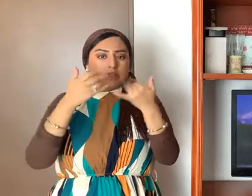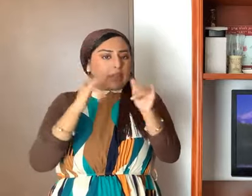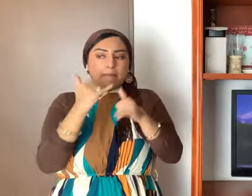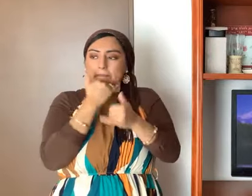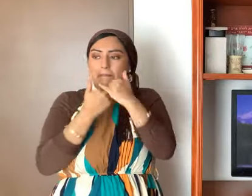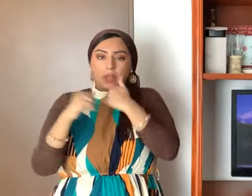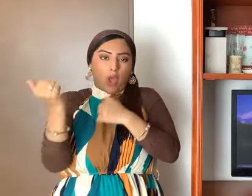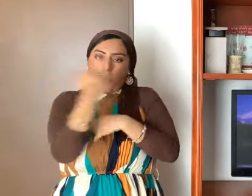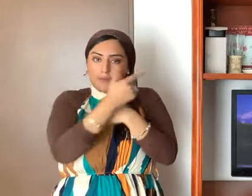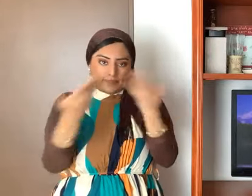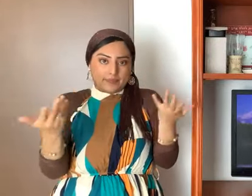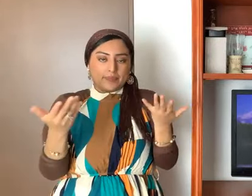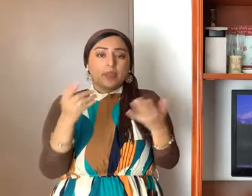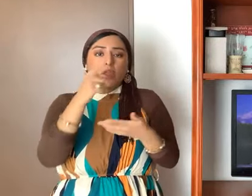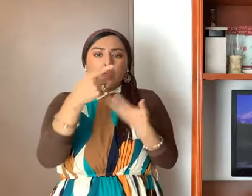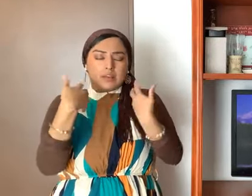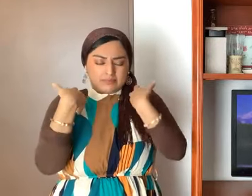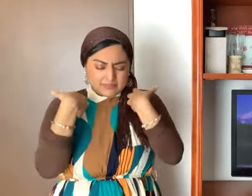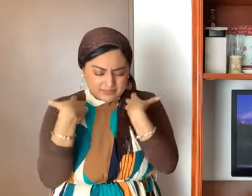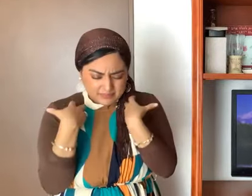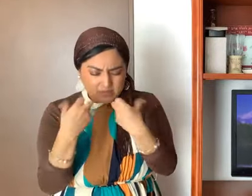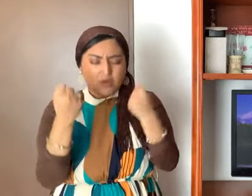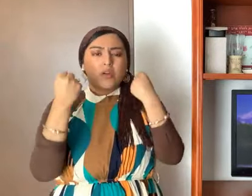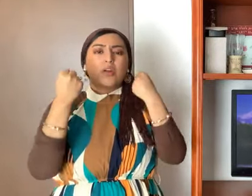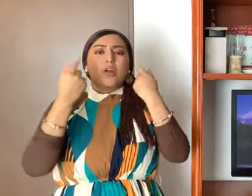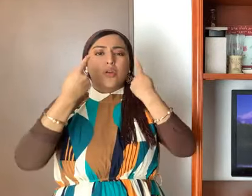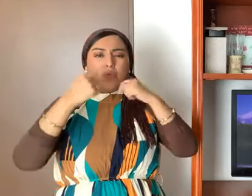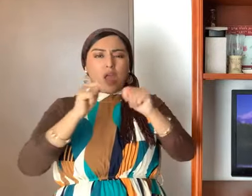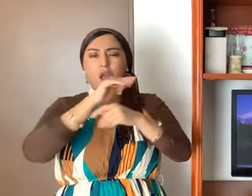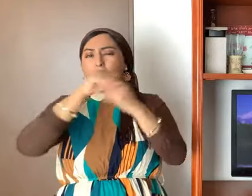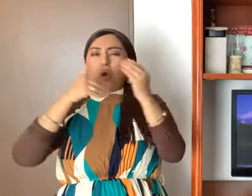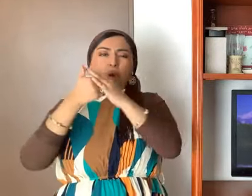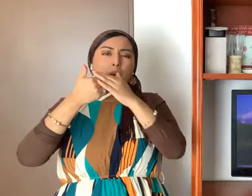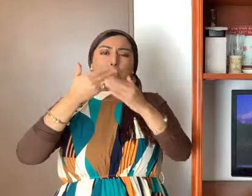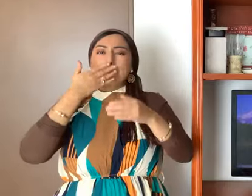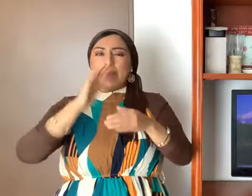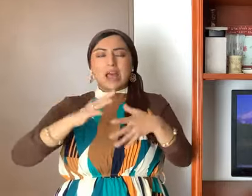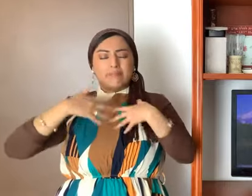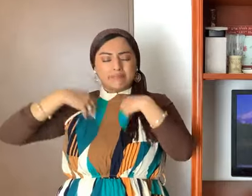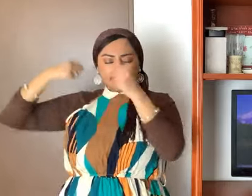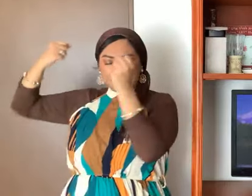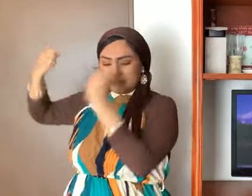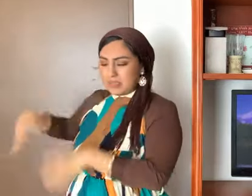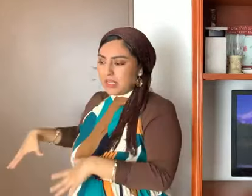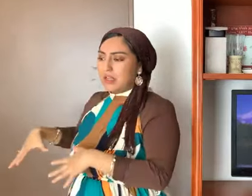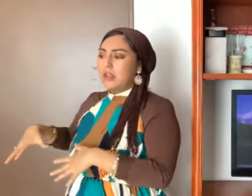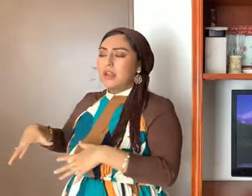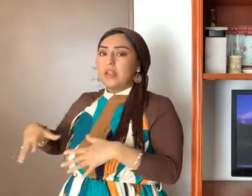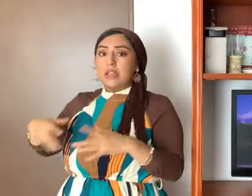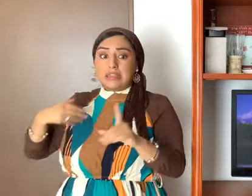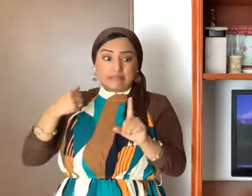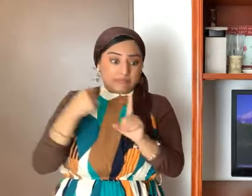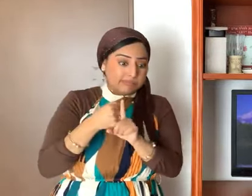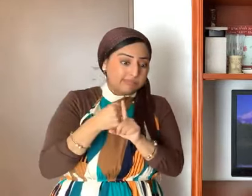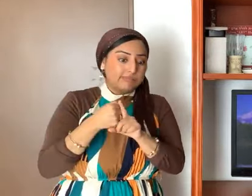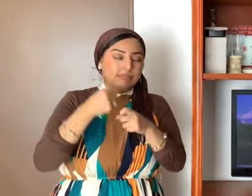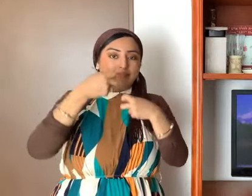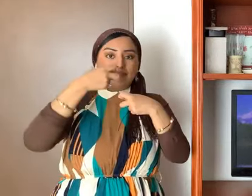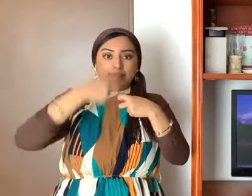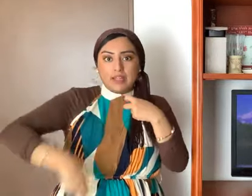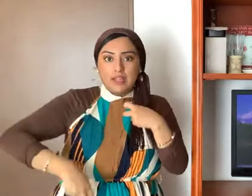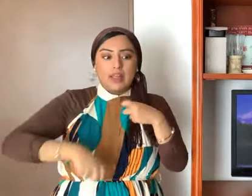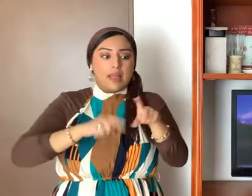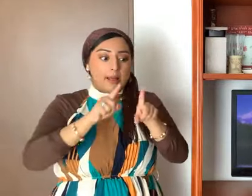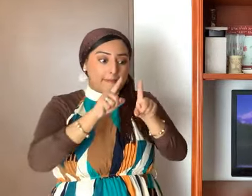cometemos todos, pero tú te estás esforzando y estás dejando todo atrás y te viene una situación, una